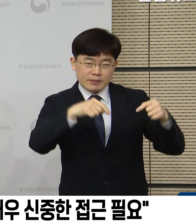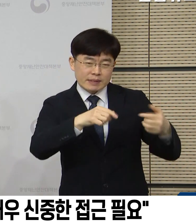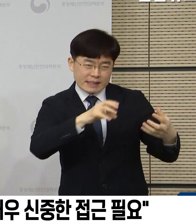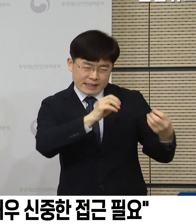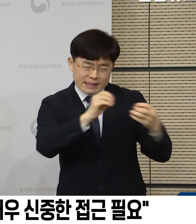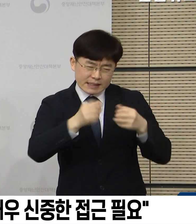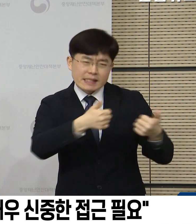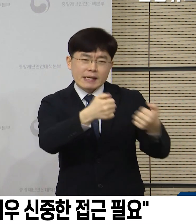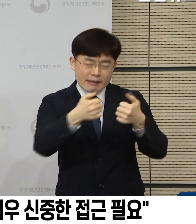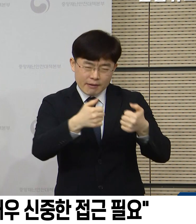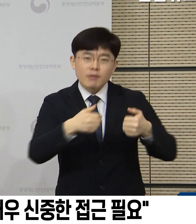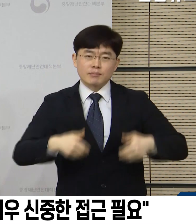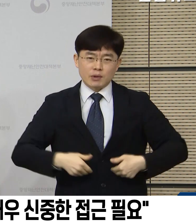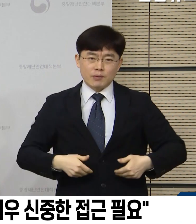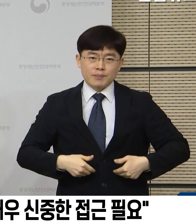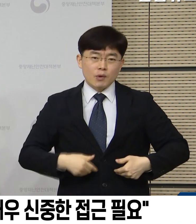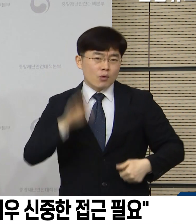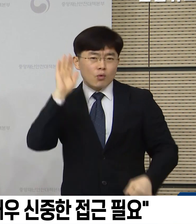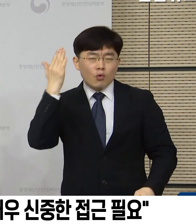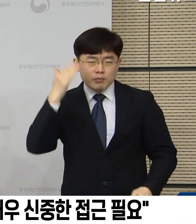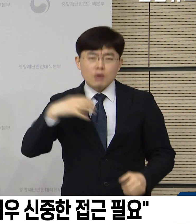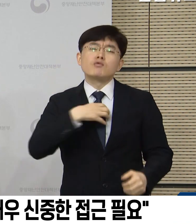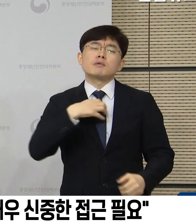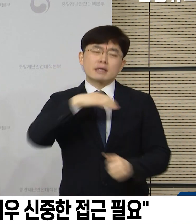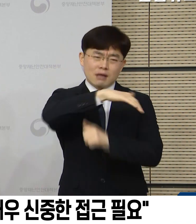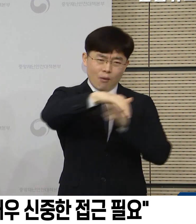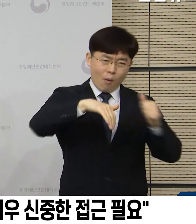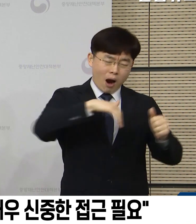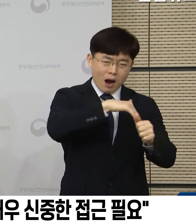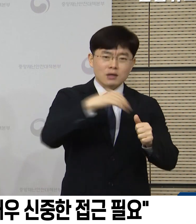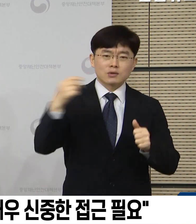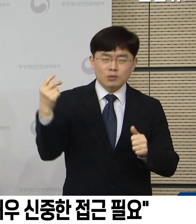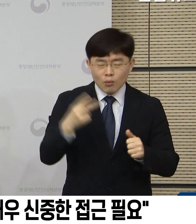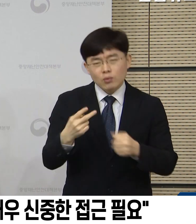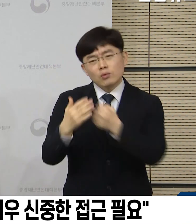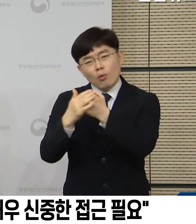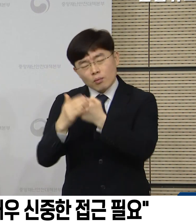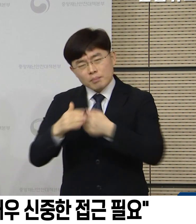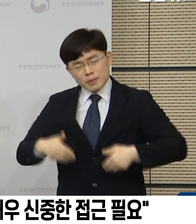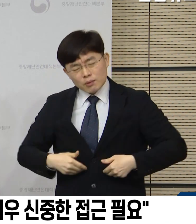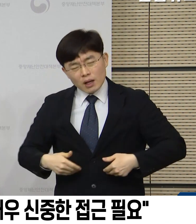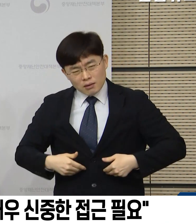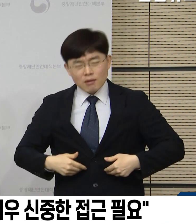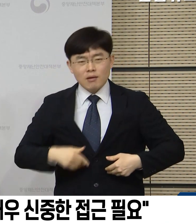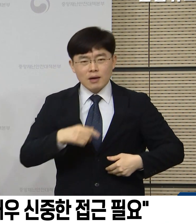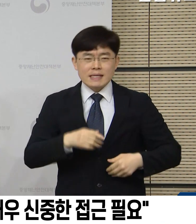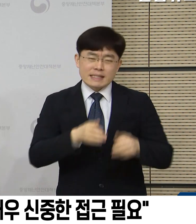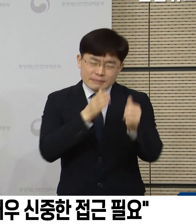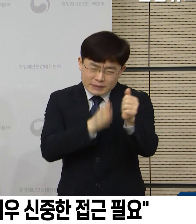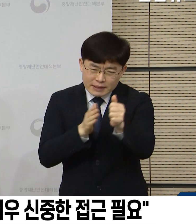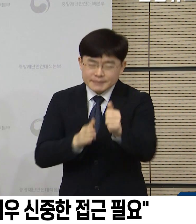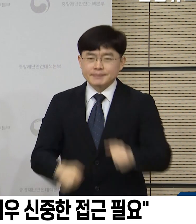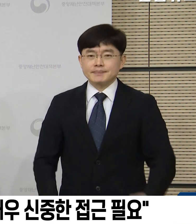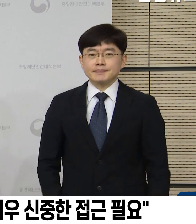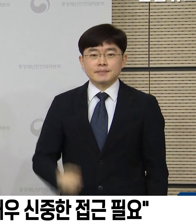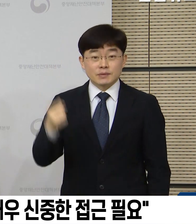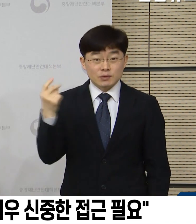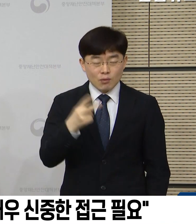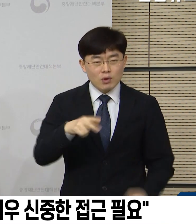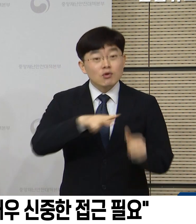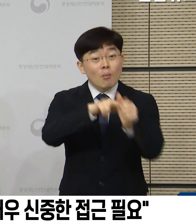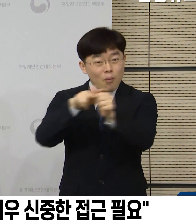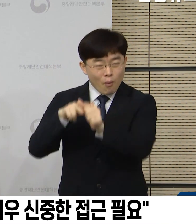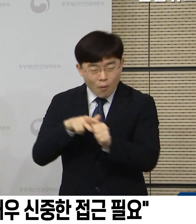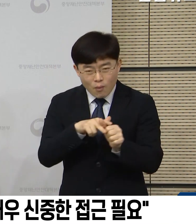이해와 방역 조치에 대한 협조의 필요성을 거듭 요청드리고 상세한 정보 등을